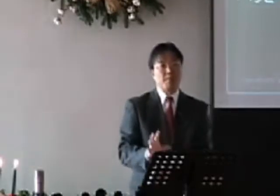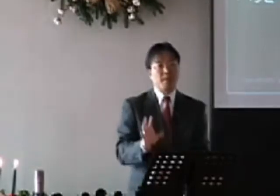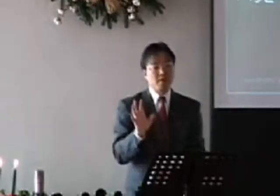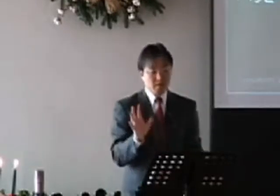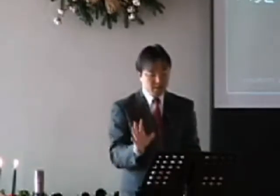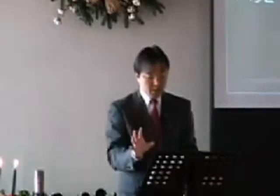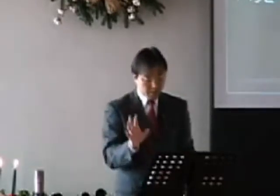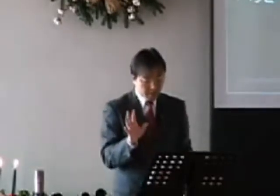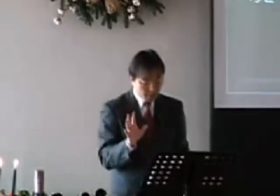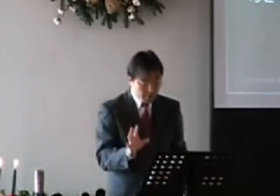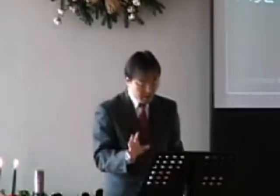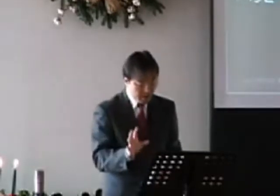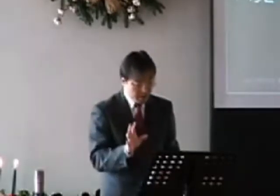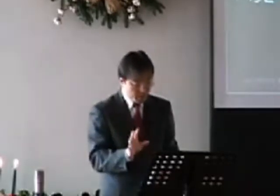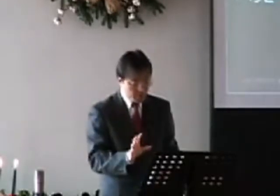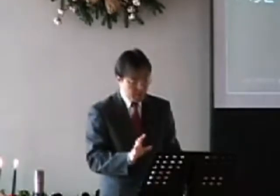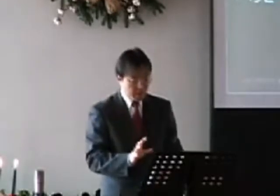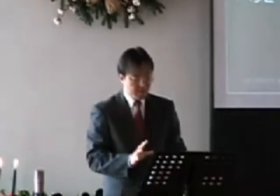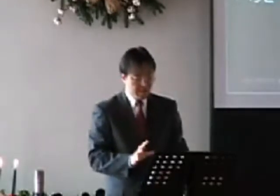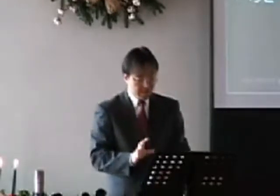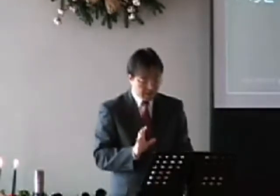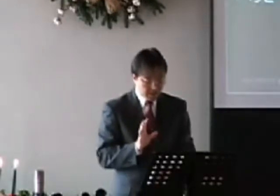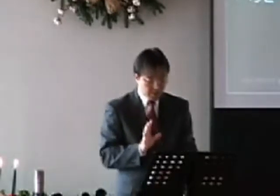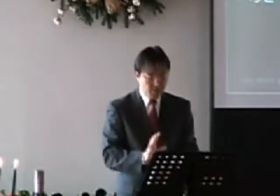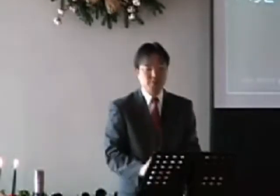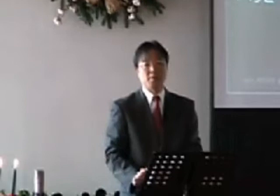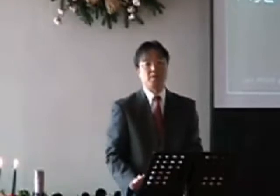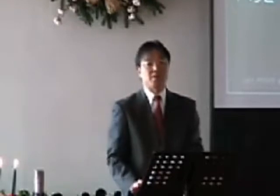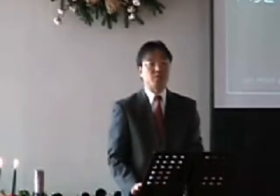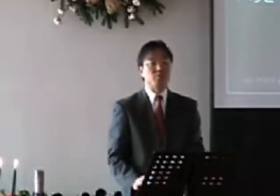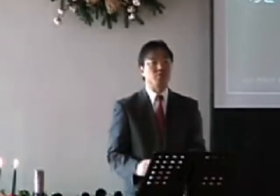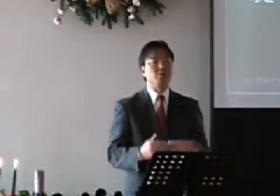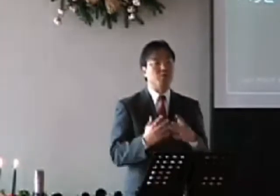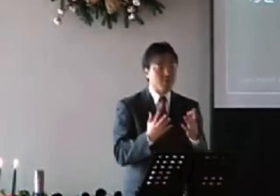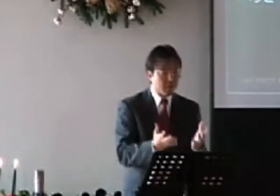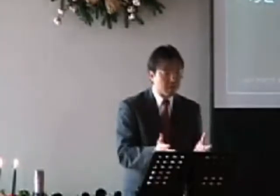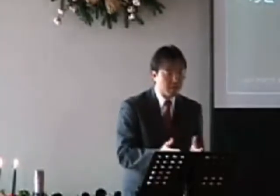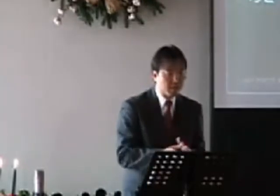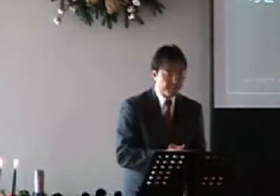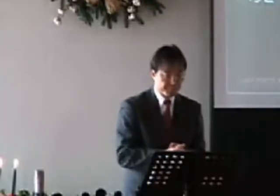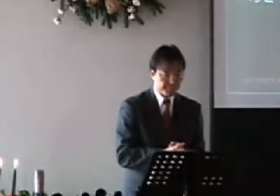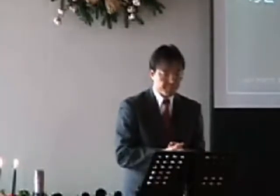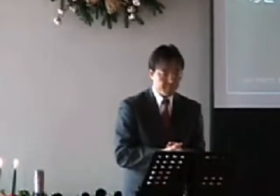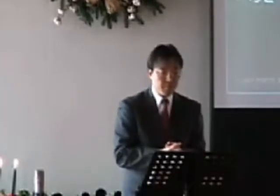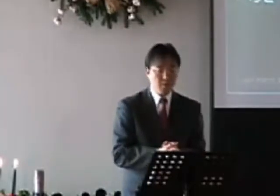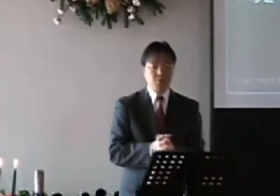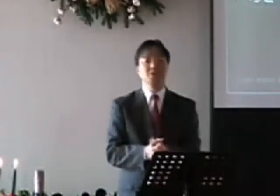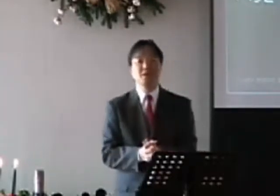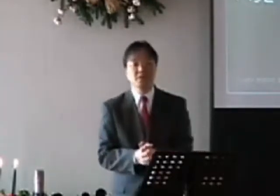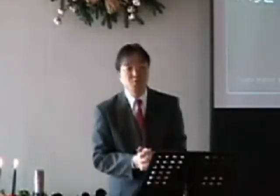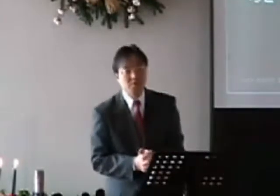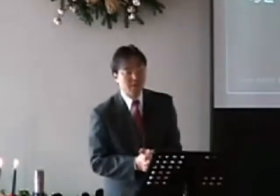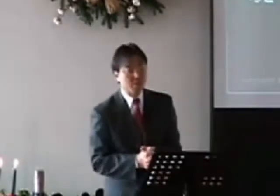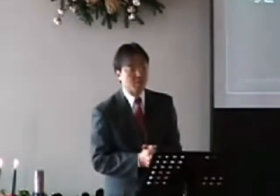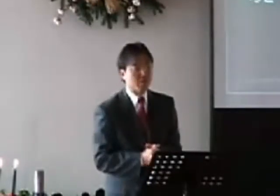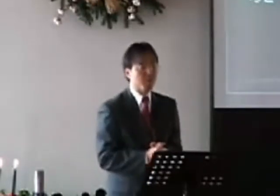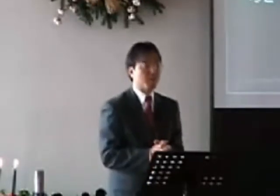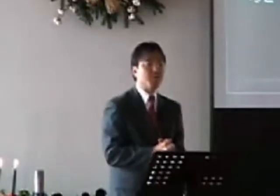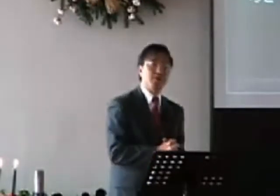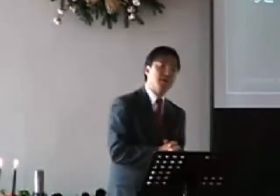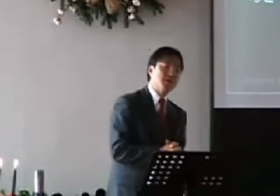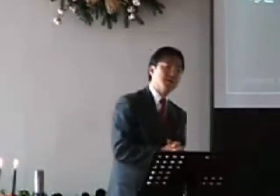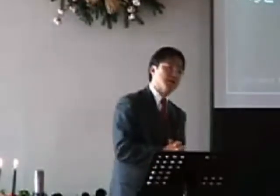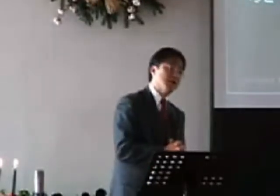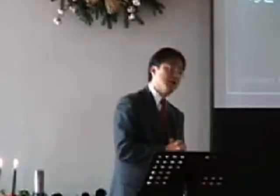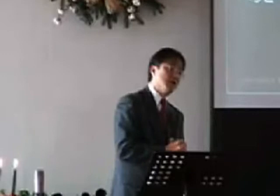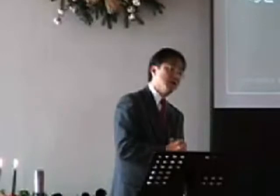の子は失われたものを探して救うために来たのである。人の子というのはイエス様のことです。イエス様は失われ